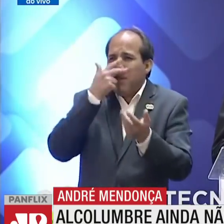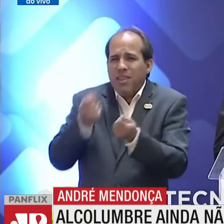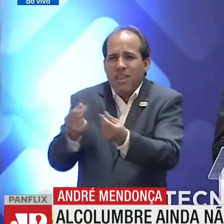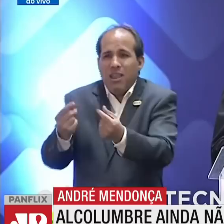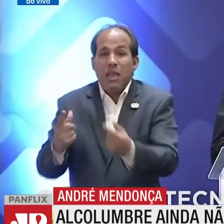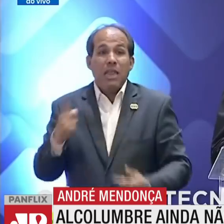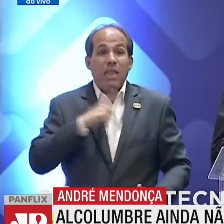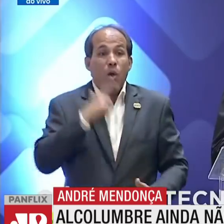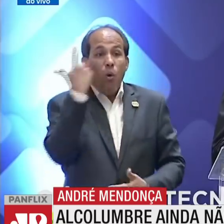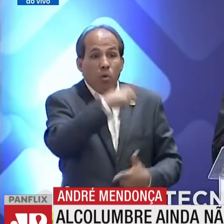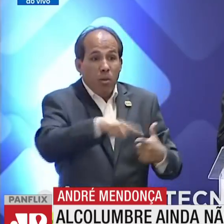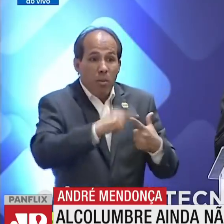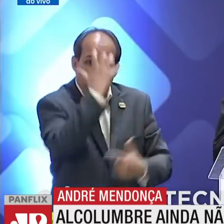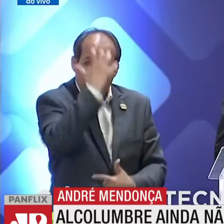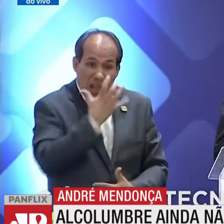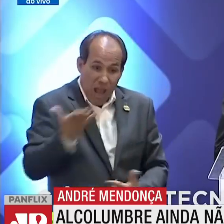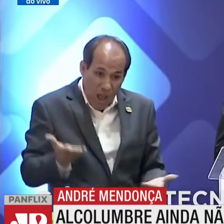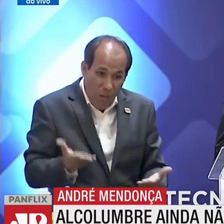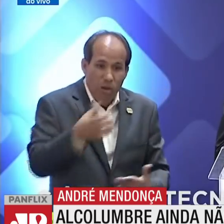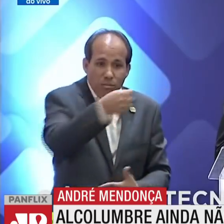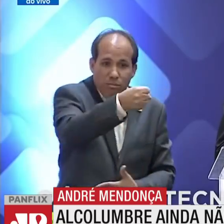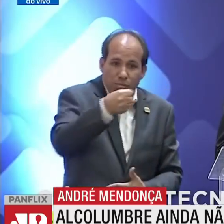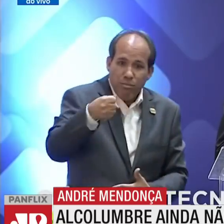um problema sério pela frente agora, que eu indiquei